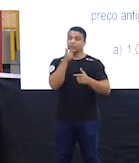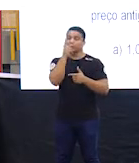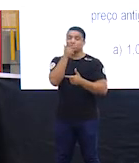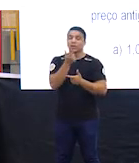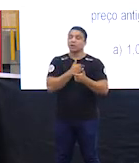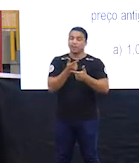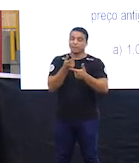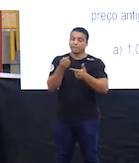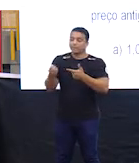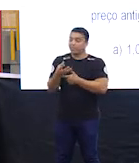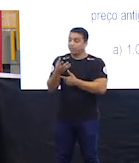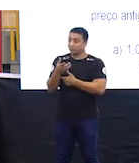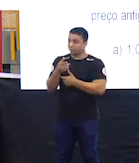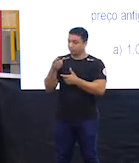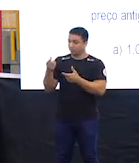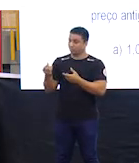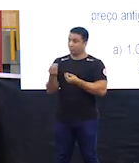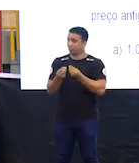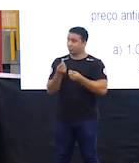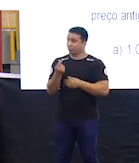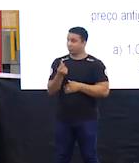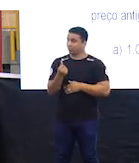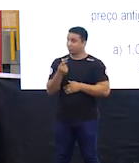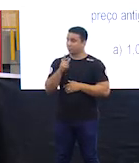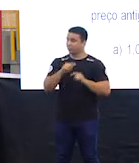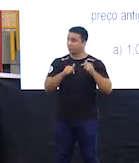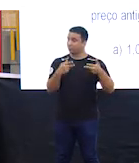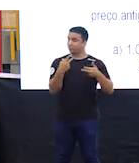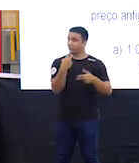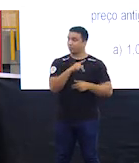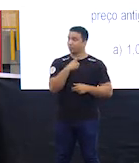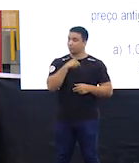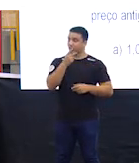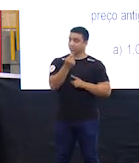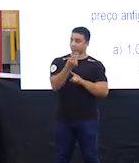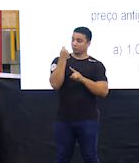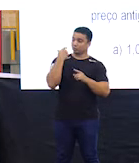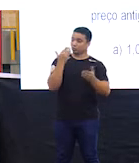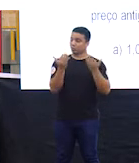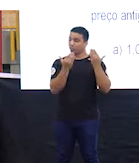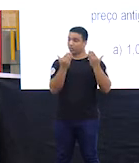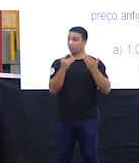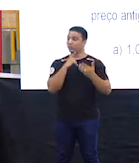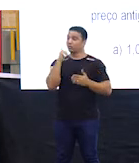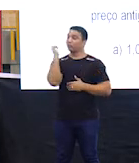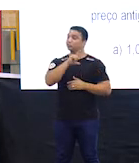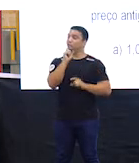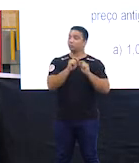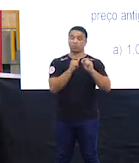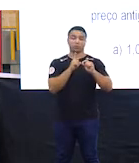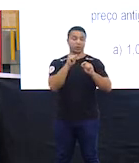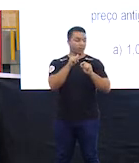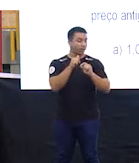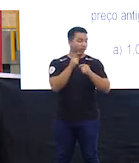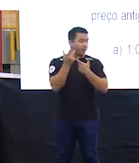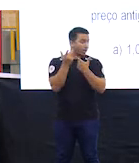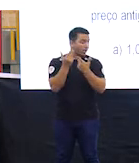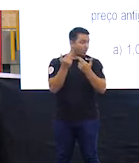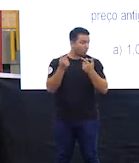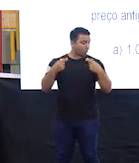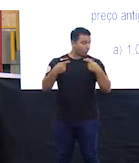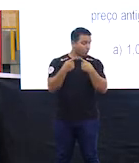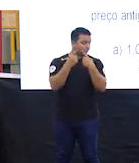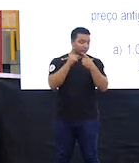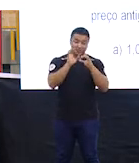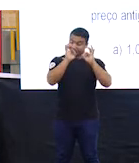novo preço do produto pelo preço antigo, obtendo quociente igual